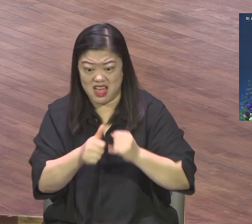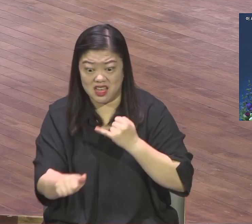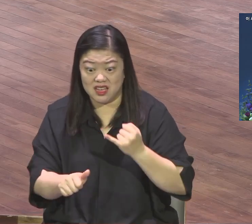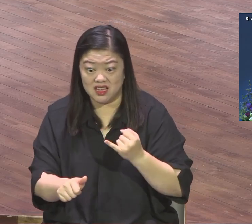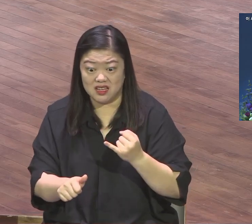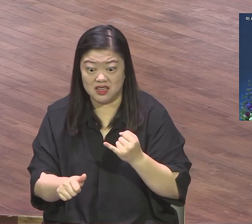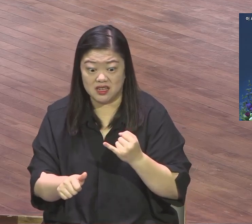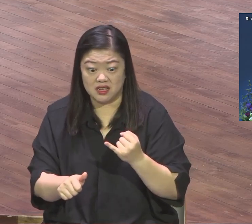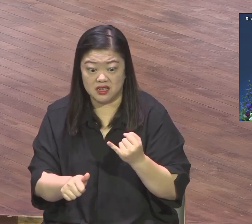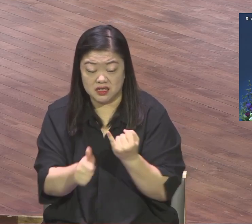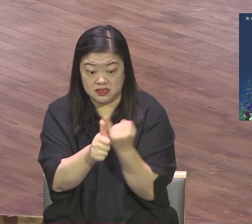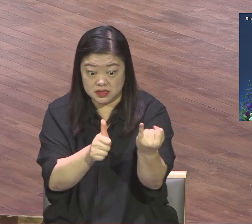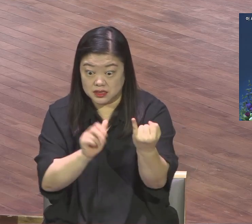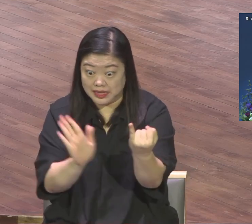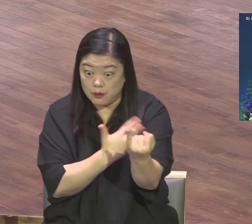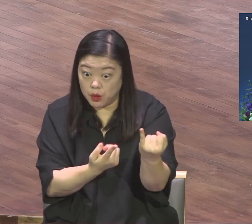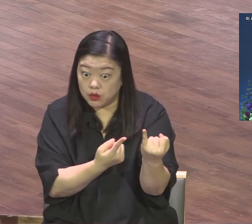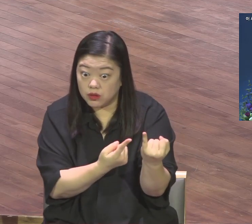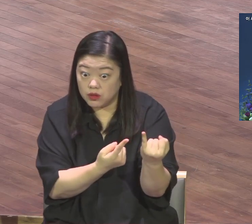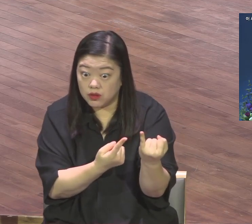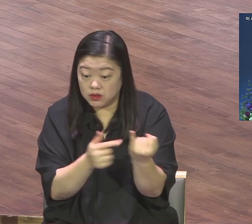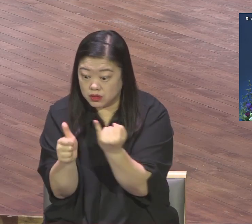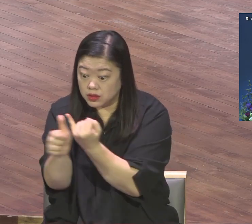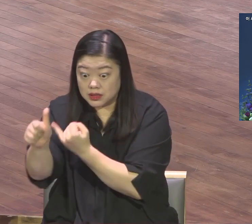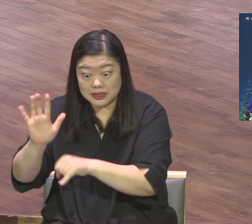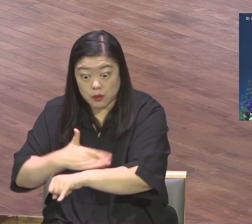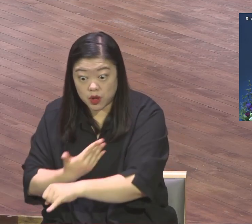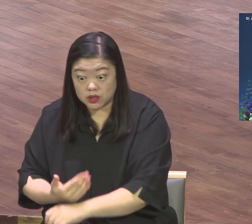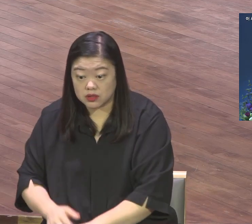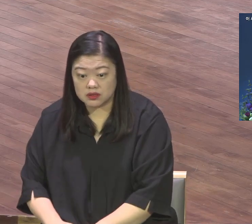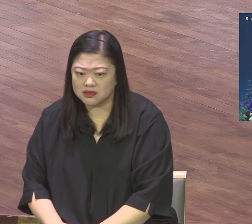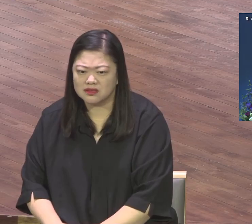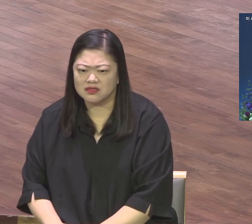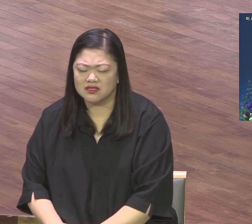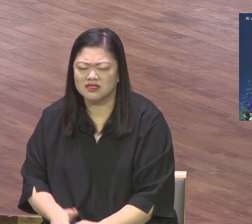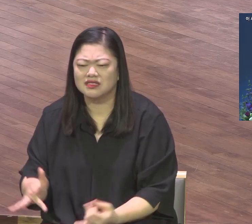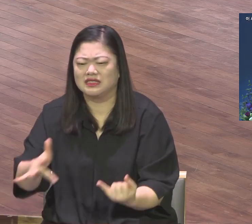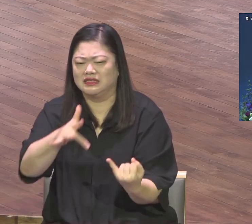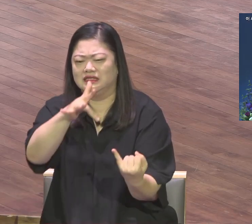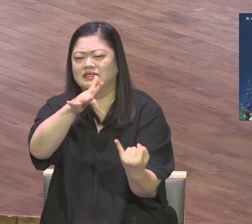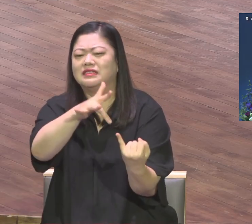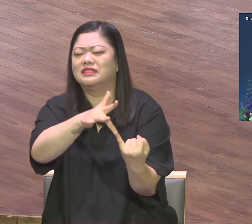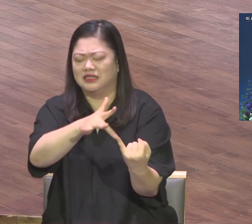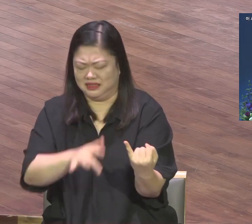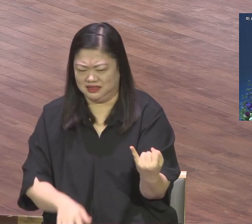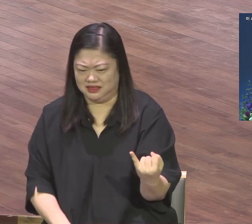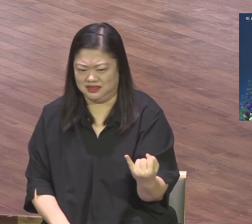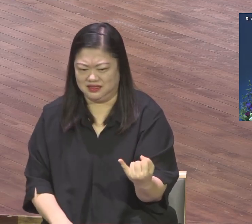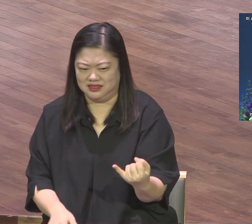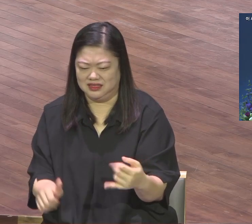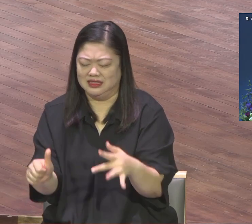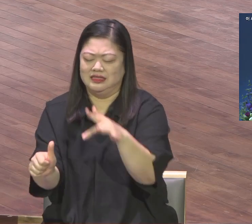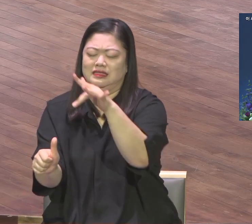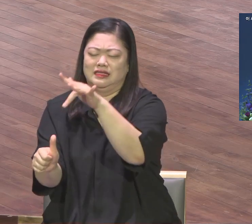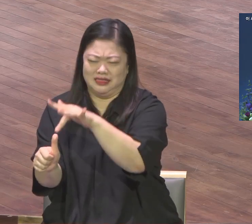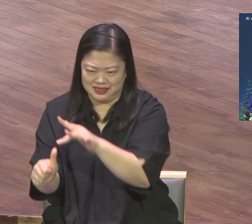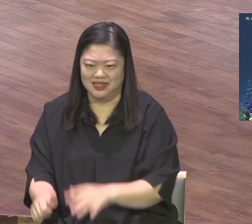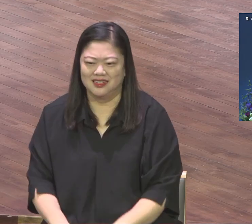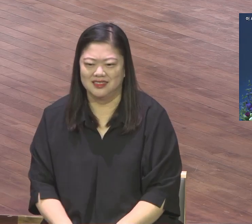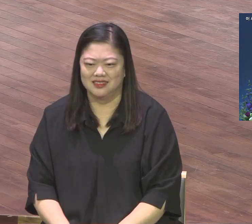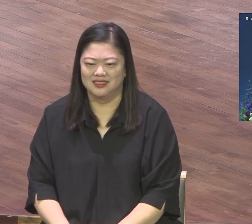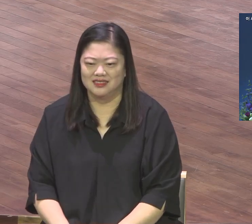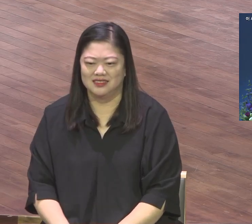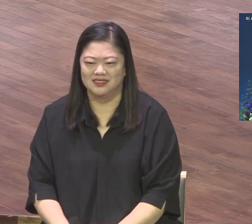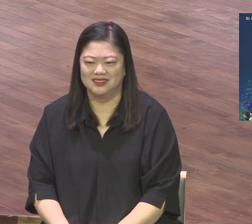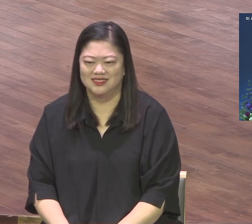해요? 혈기 낼 거 있습니까? 주여 내가 죽는 거지. 갈라디아 2장 입장을 들어가면 싸울